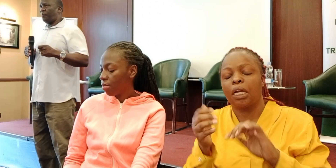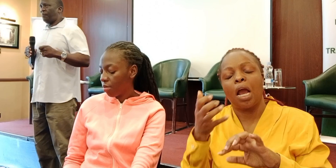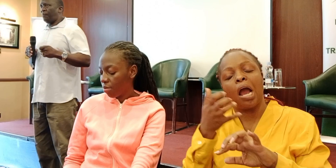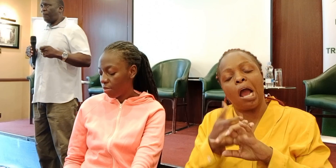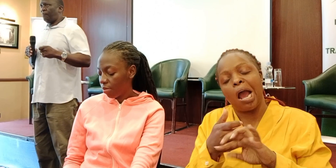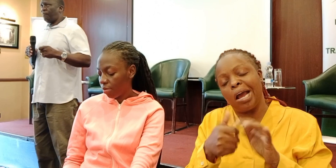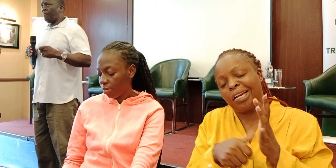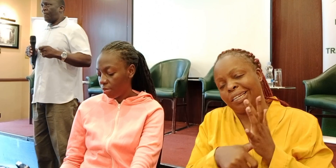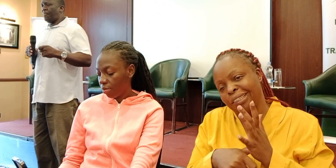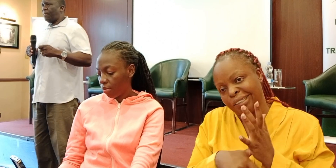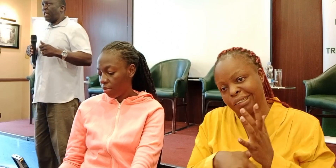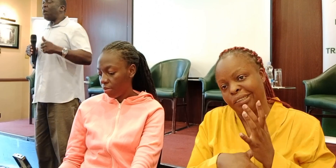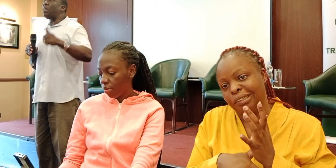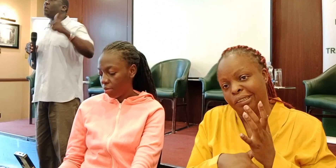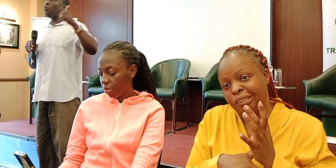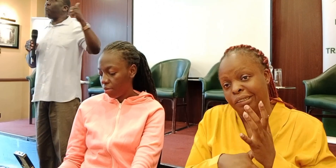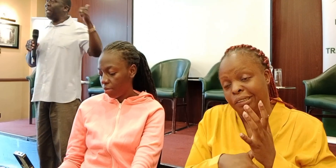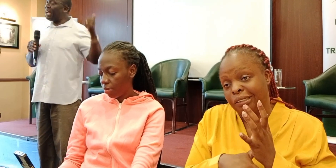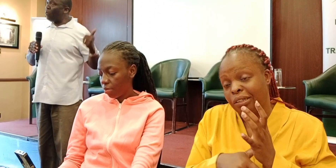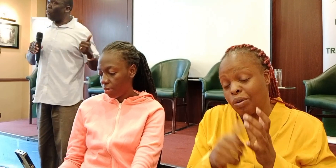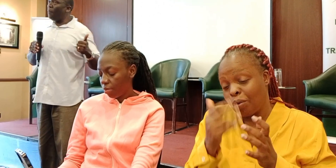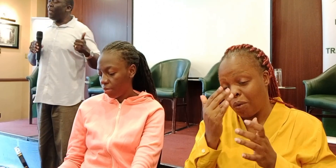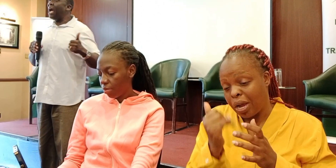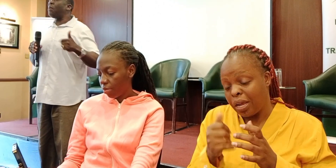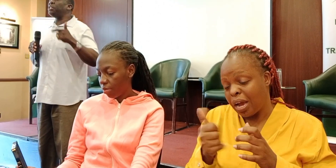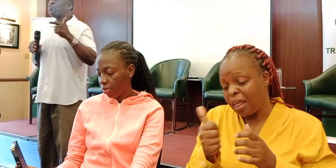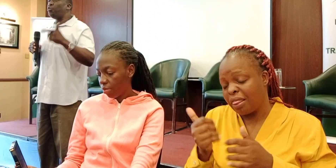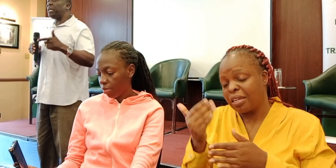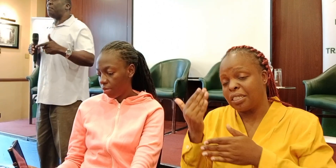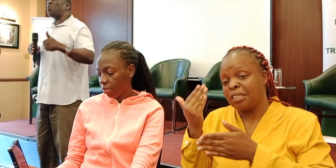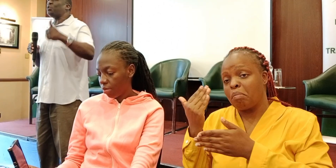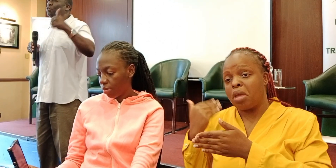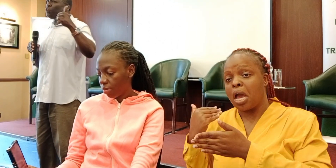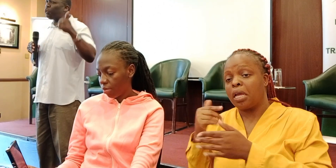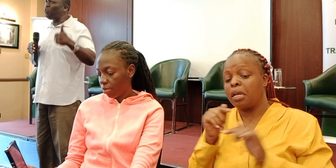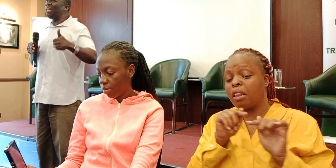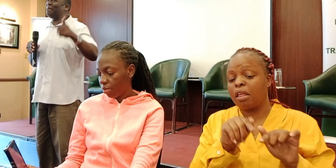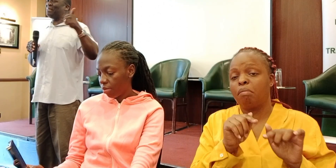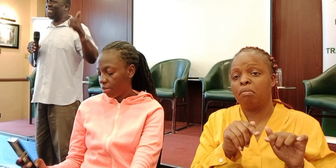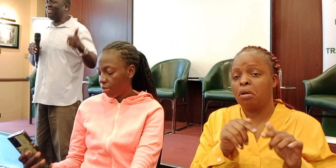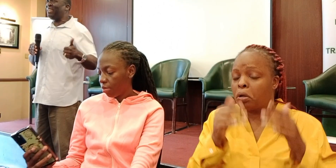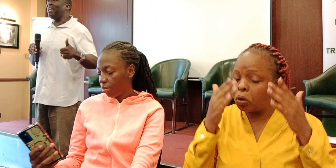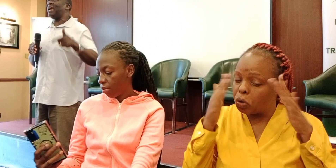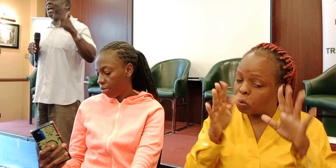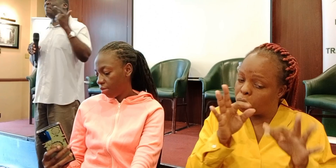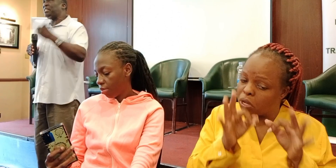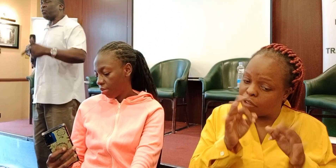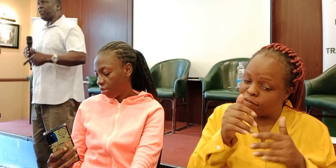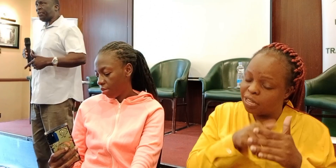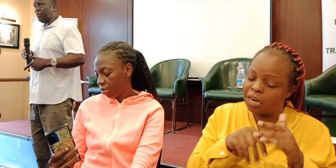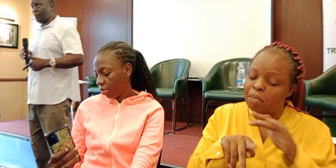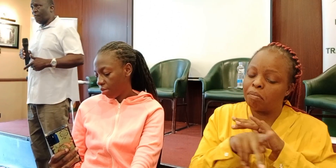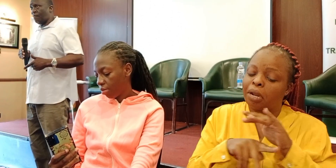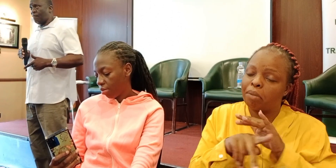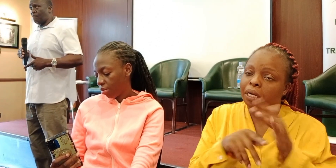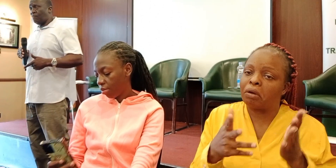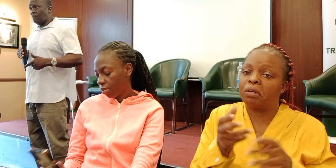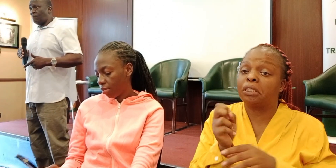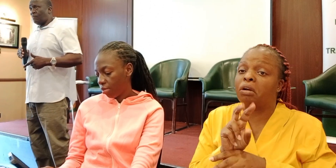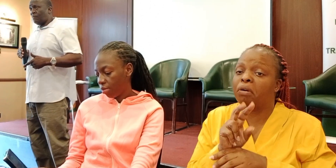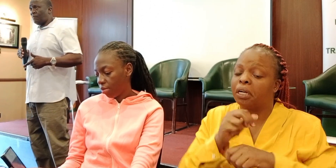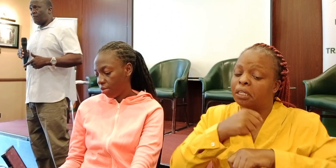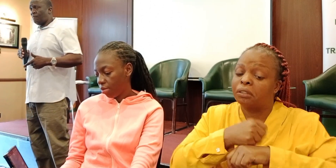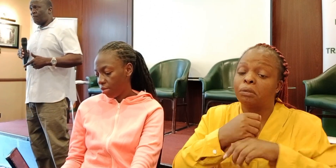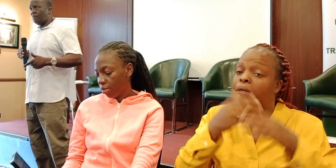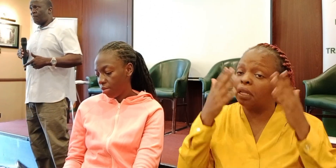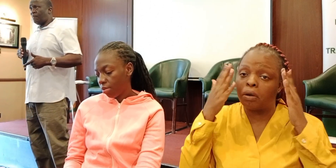mno, na wale ambao nyuma yao hawajijui kama shule ya msingi ama ya sekondari.